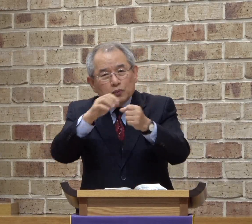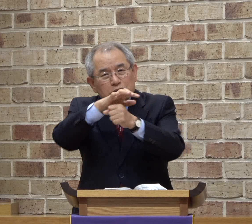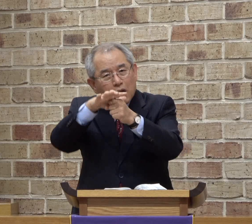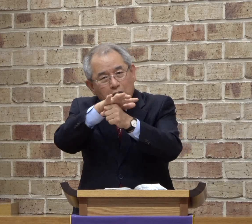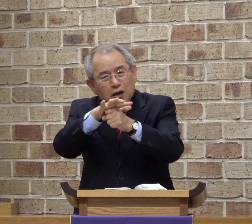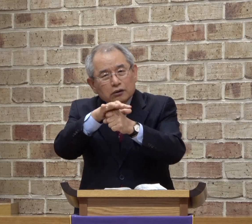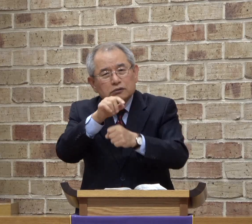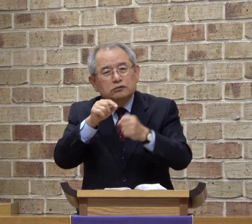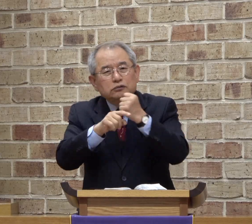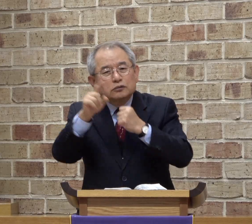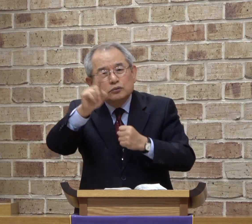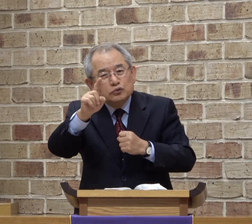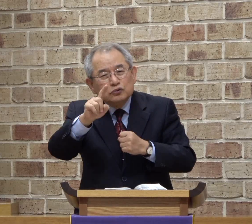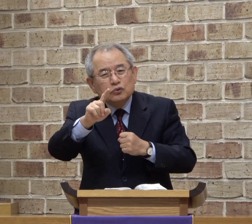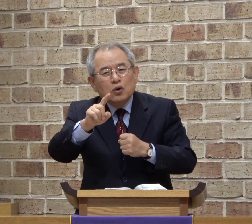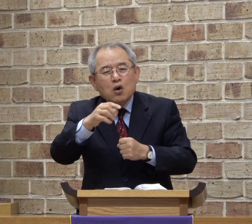그것들을 모르면 여러분 간청입니다.